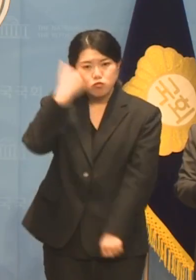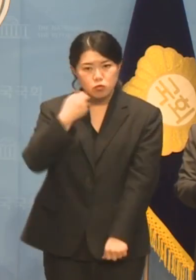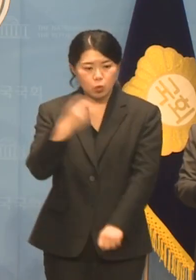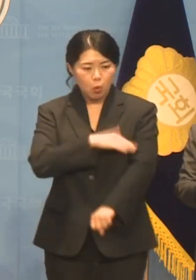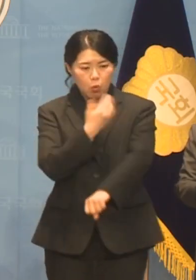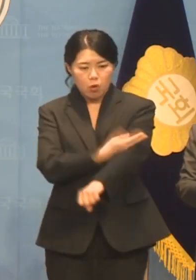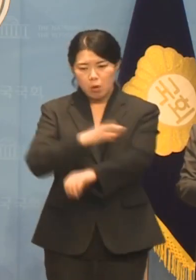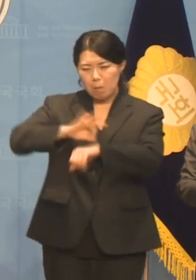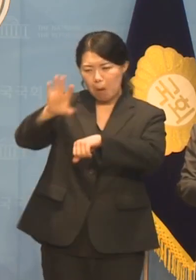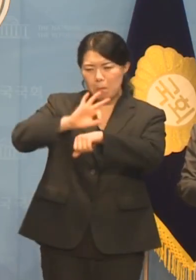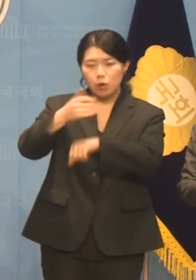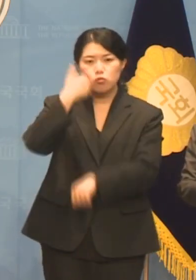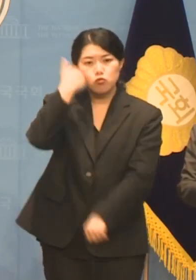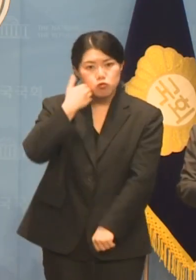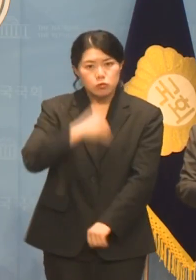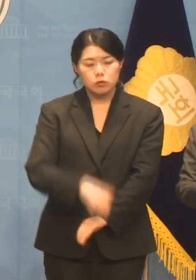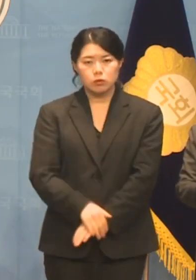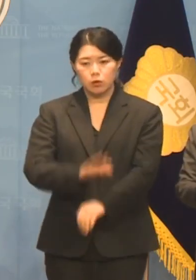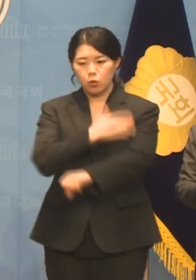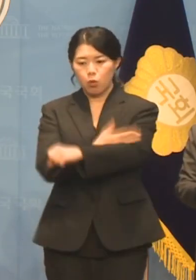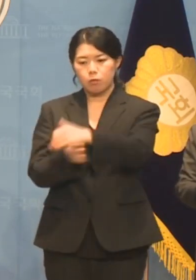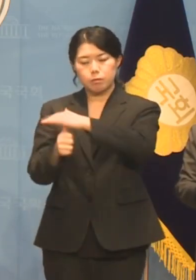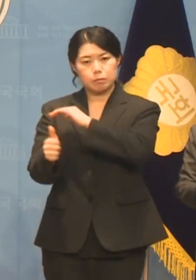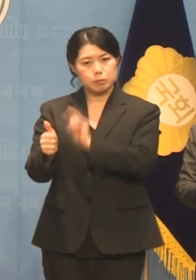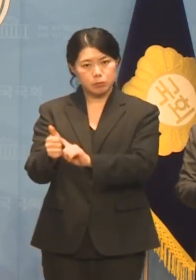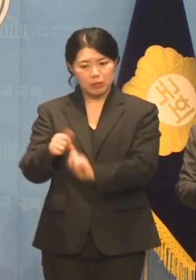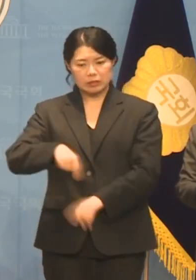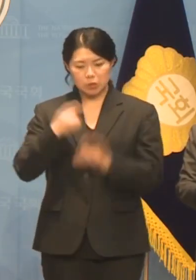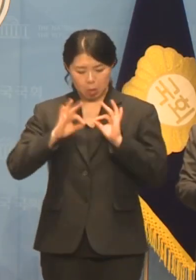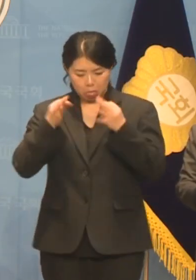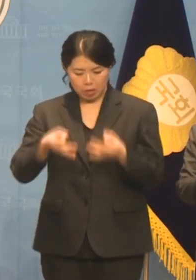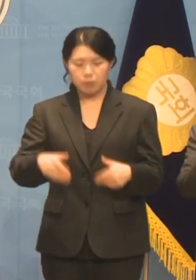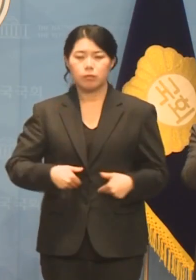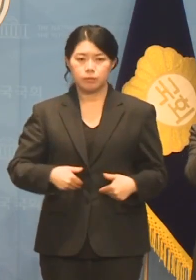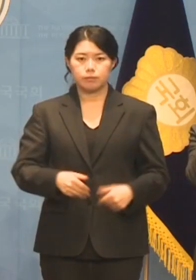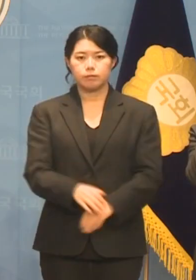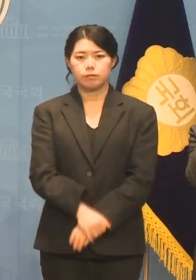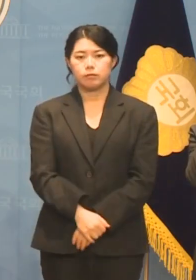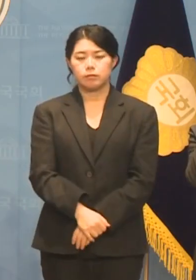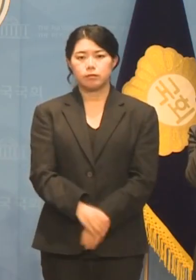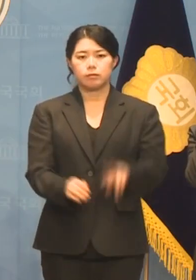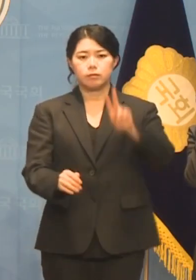권력을 남용하고 있습니까? 권성동 원내대표는 스스로 되돌아보시기를 바랍니다.